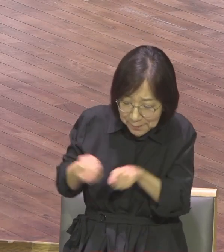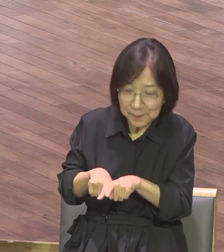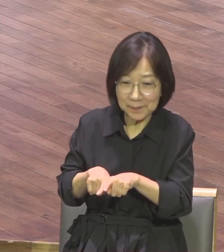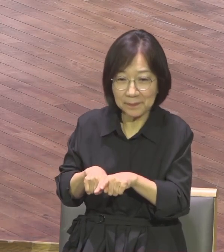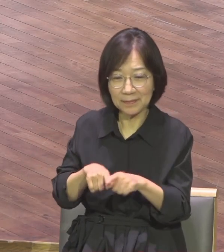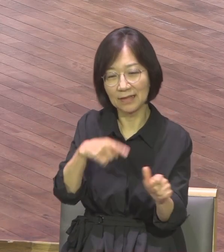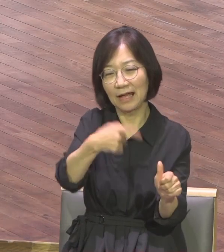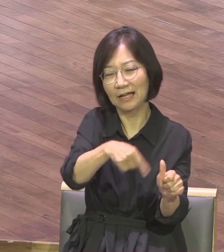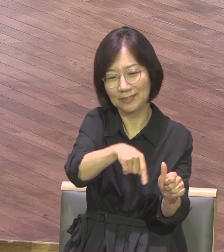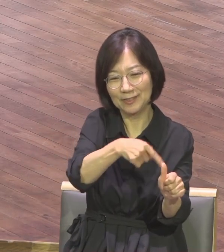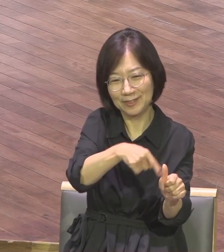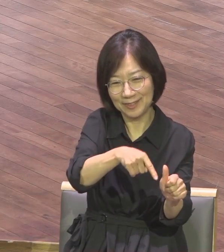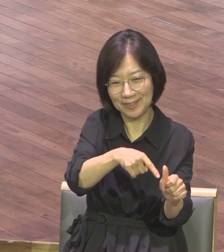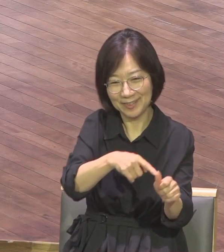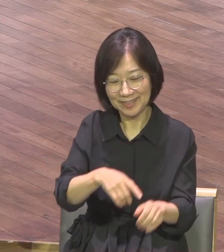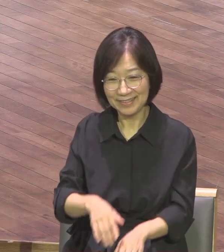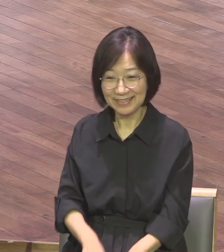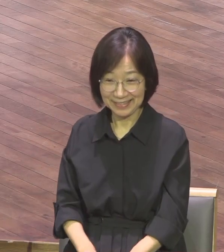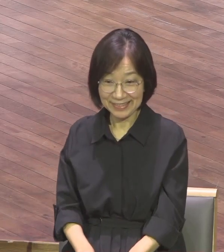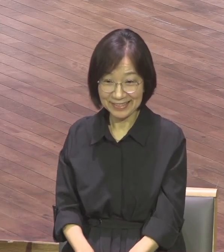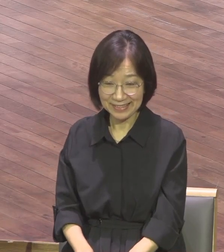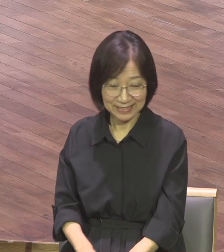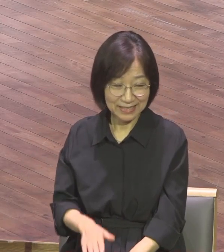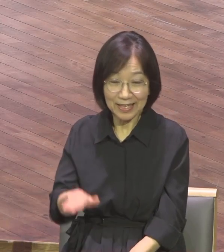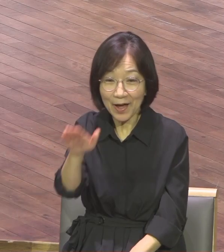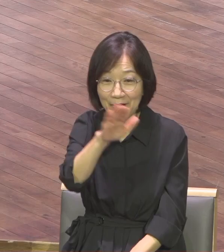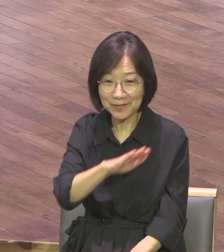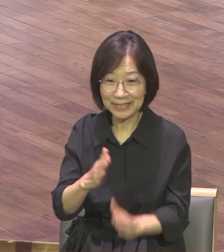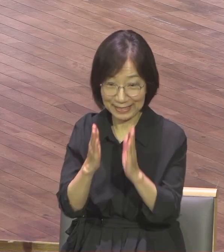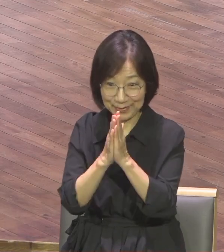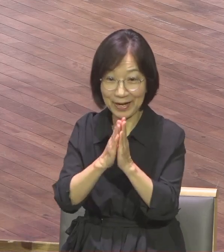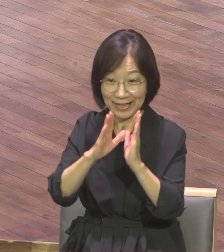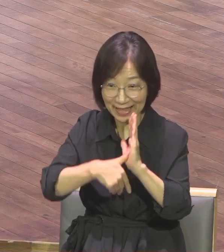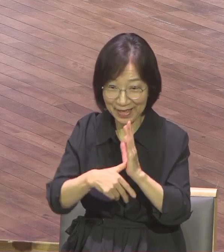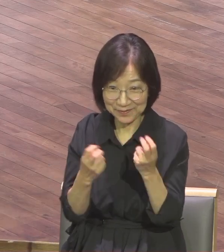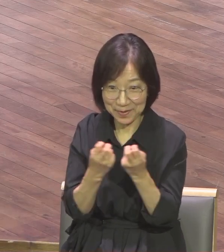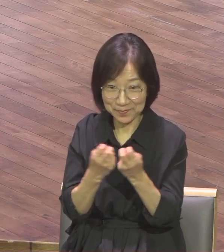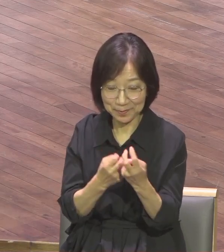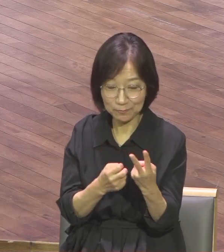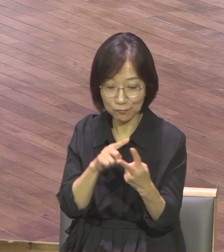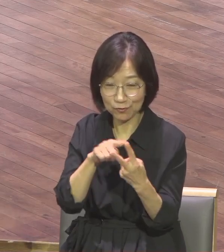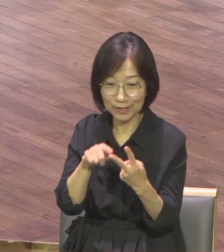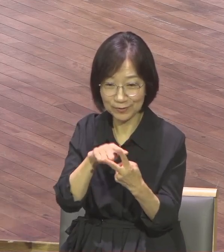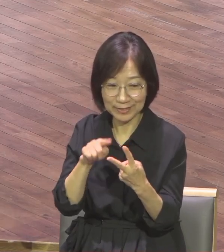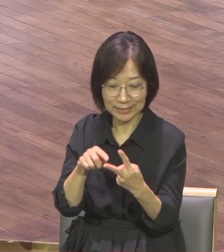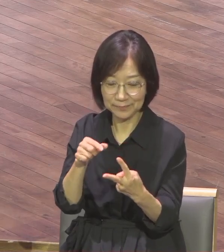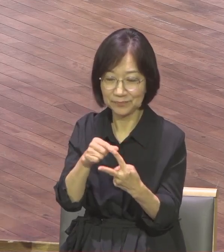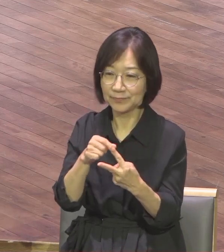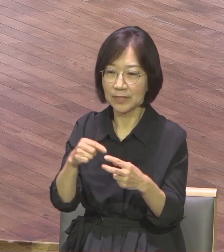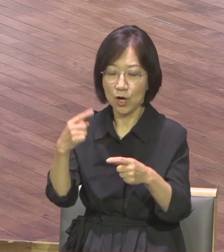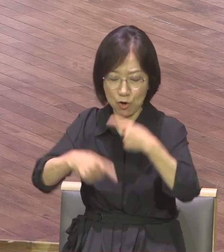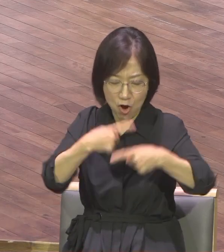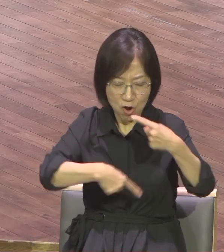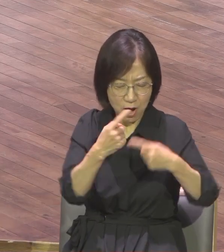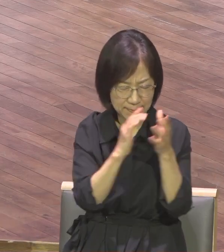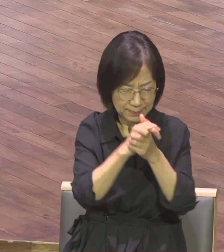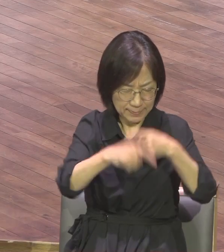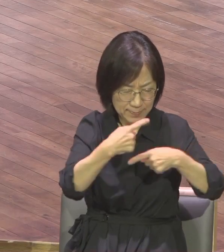기도를 부르짖는 기도도 있지만 묵상 기도도 있어요. 입도 안 벌려요. 가만히 이 생각으로 기도하는 거 똑같은 거예요.